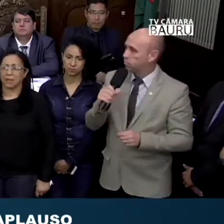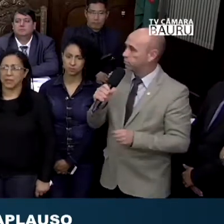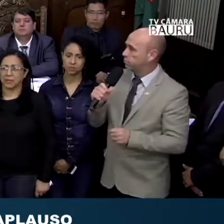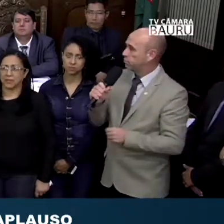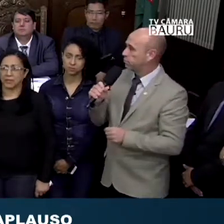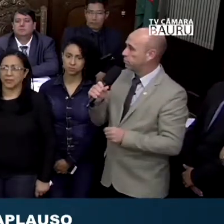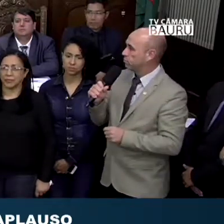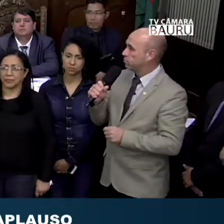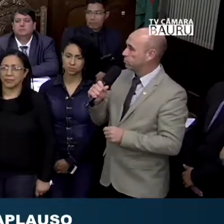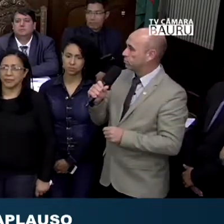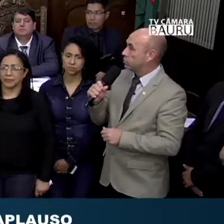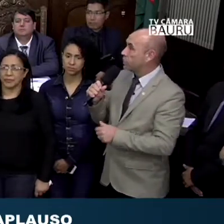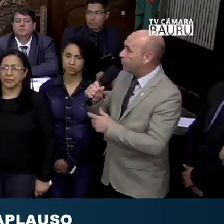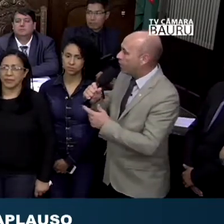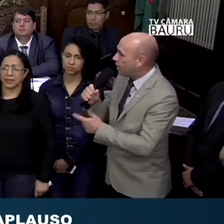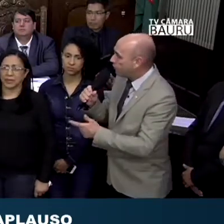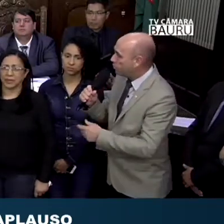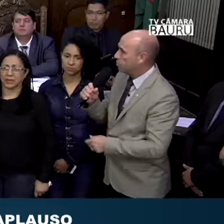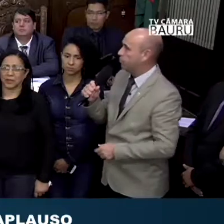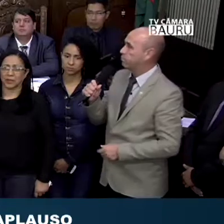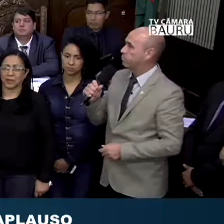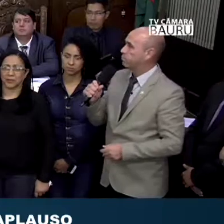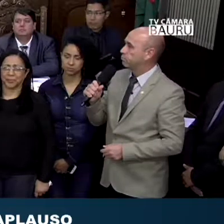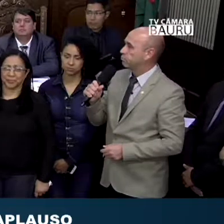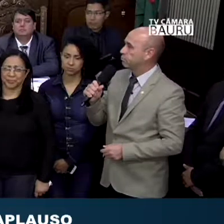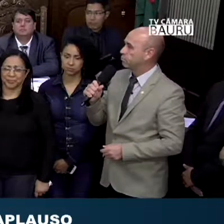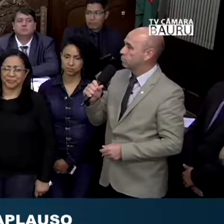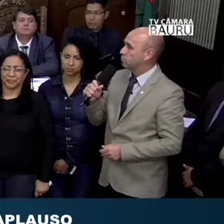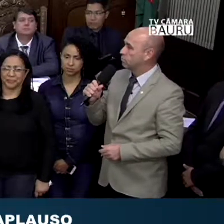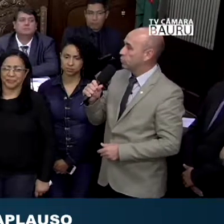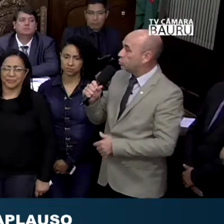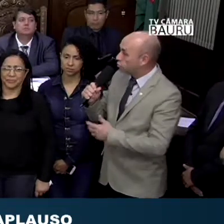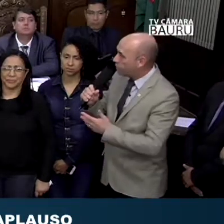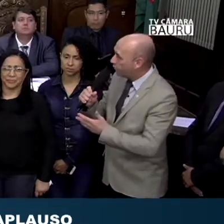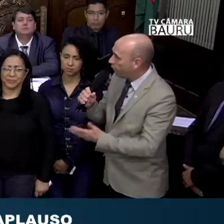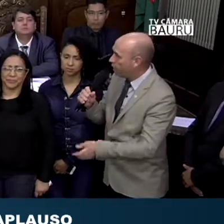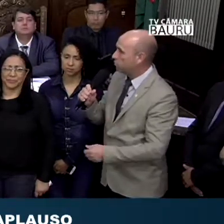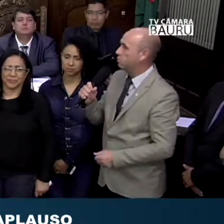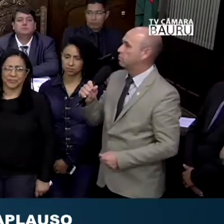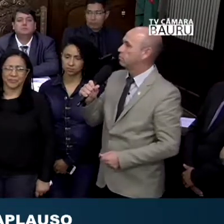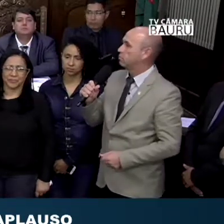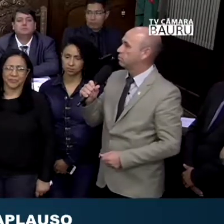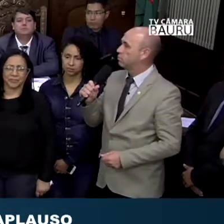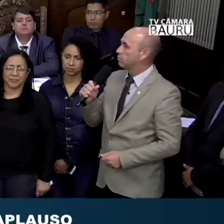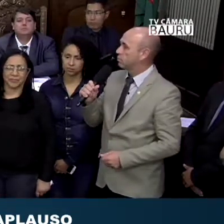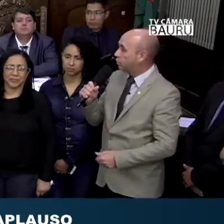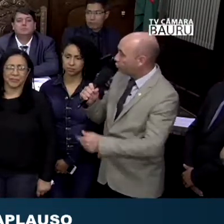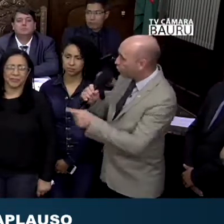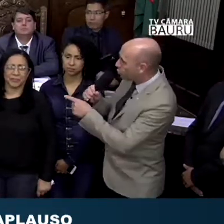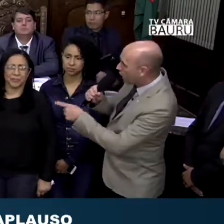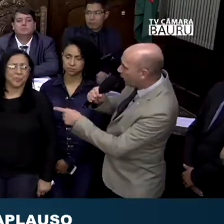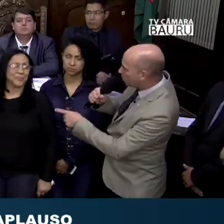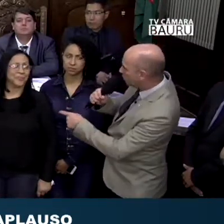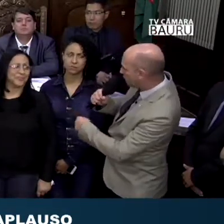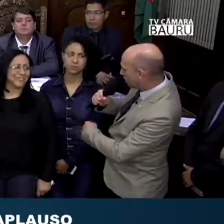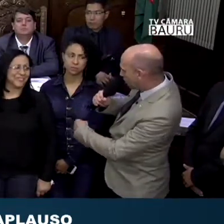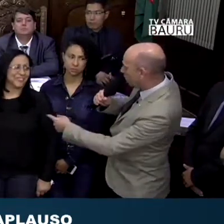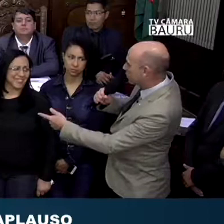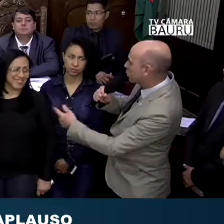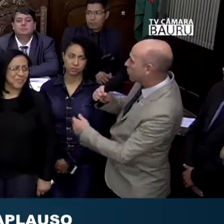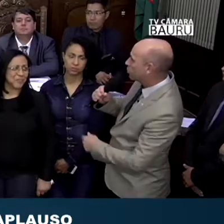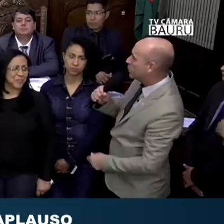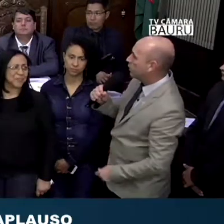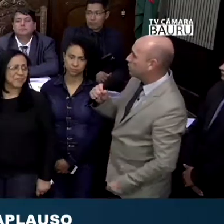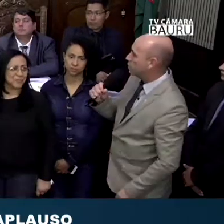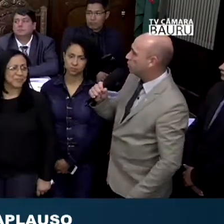senso, de cavalheiro, de um cidadão que foi educado por